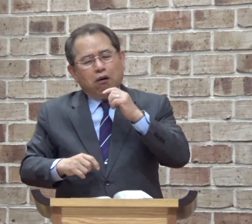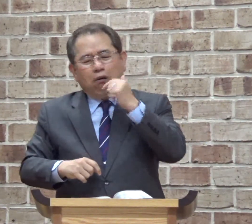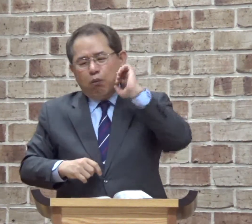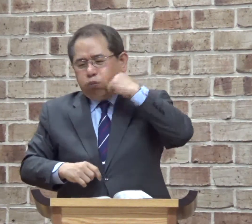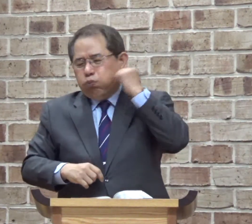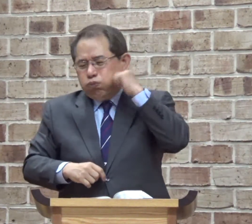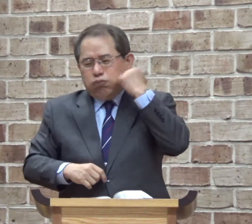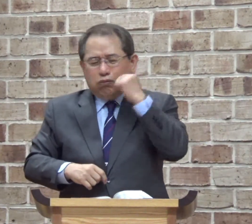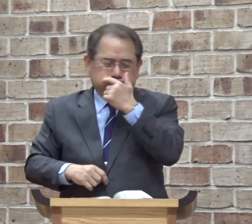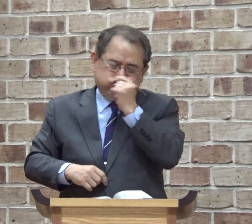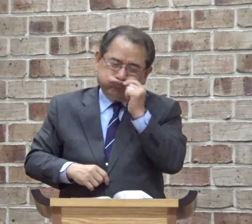그는 그렇게 고백합니다.